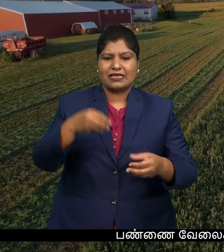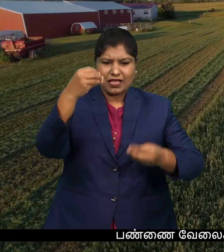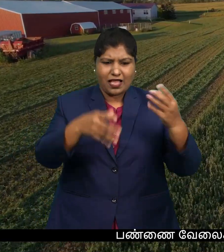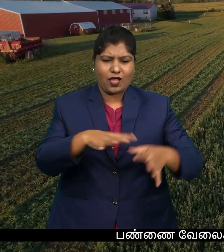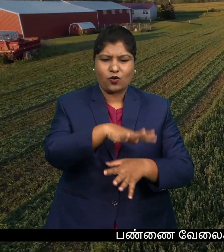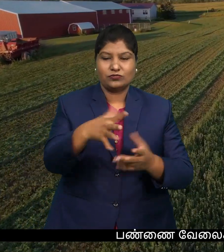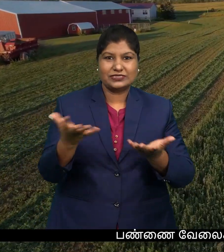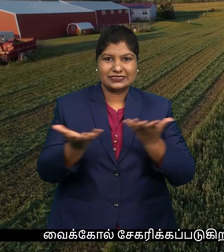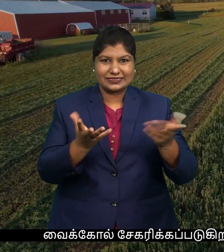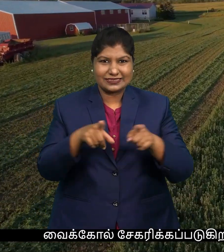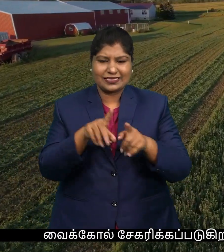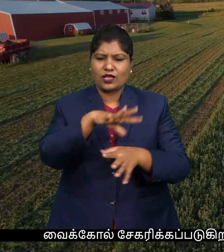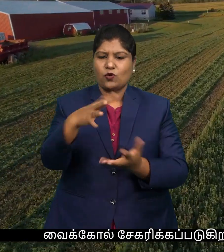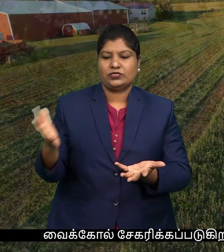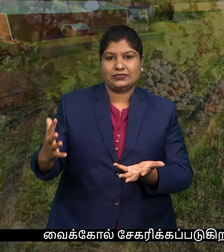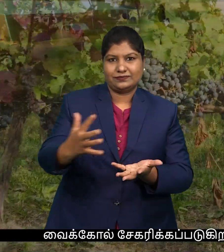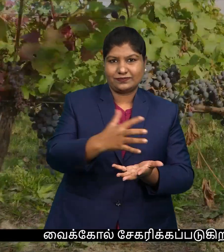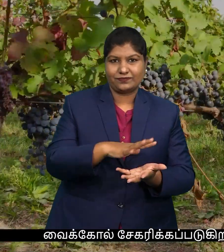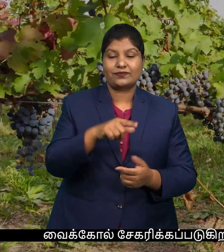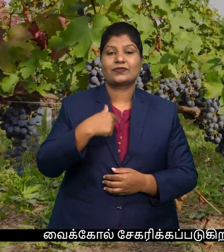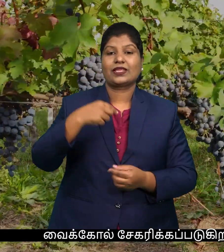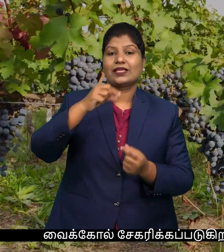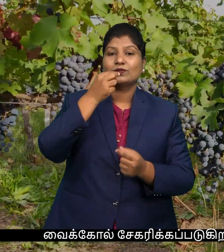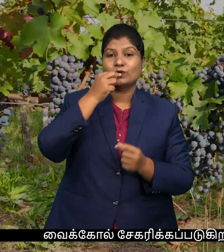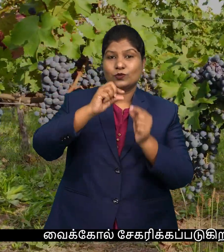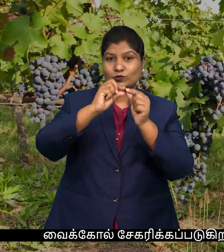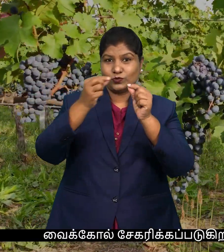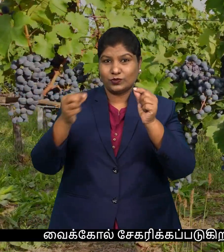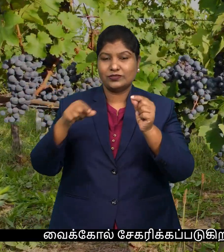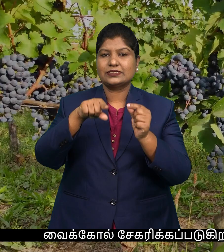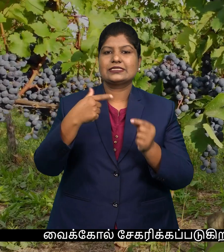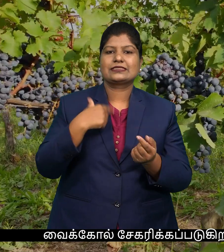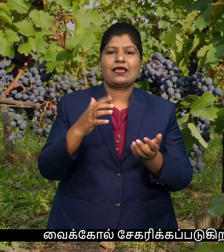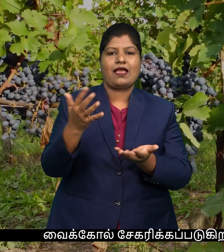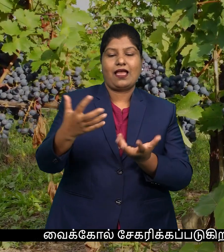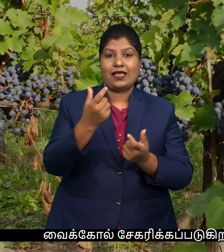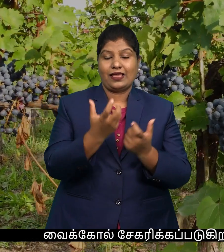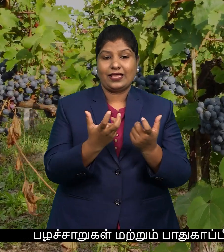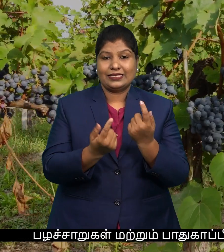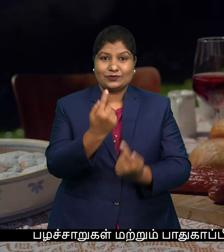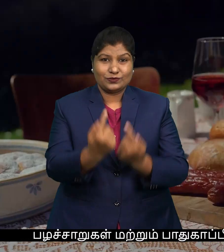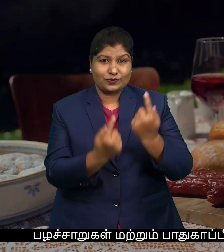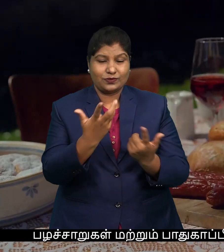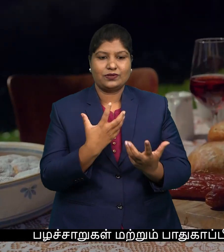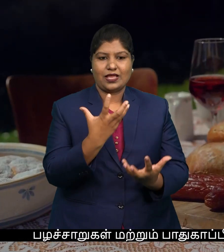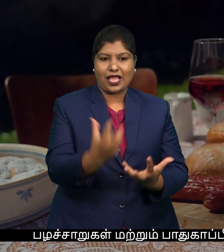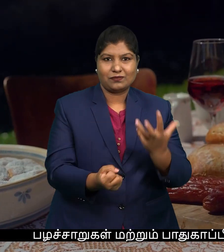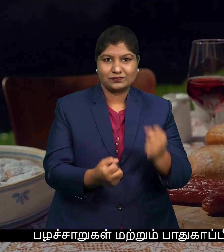வைக்கோல் சேகரிக்கப்பட்டு மேலும் திராட்சை, மது, ஜாம்கள்,